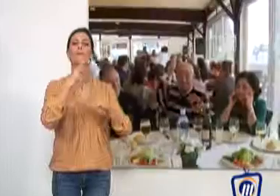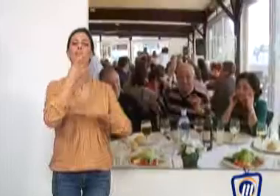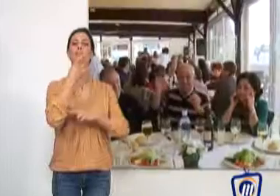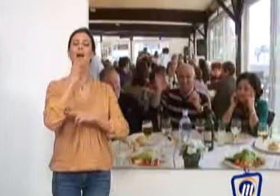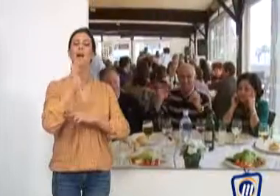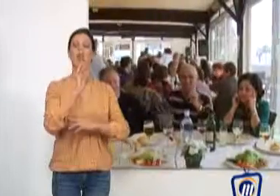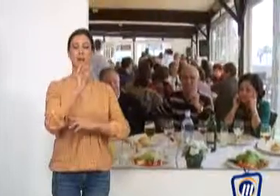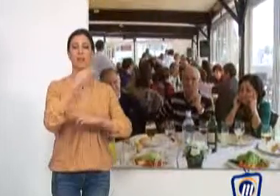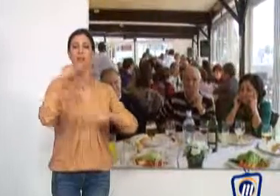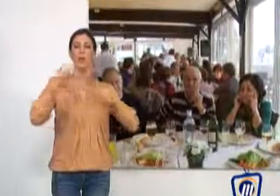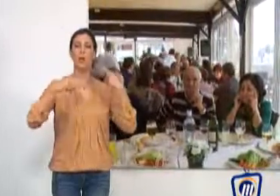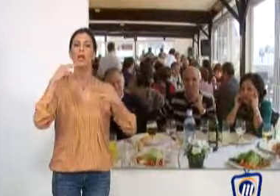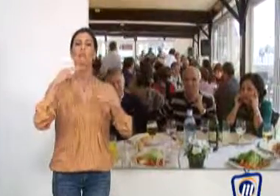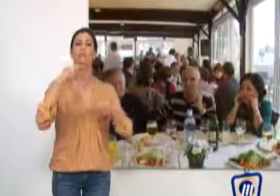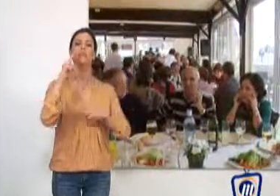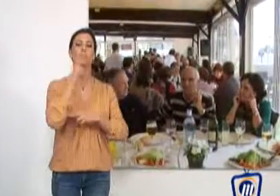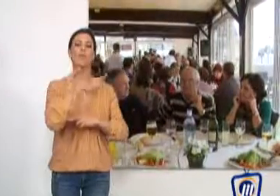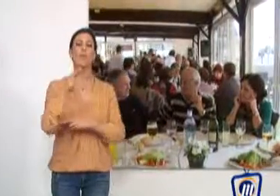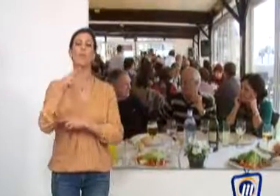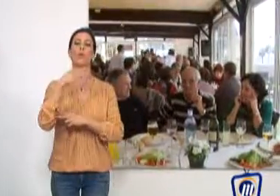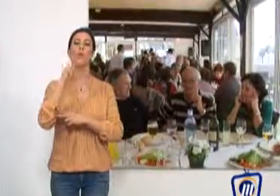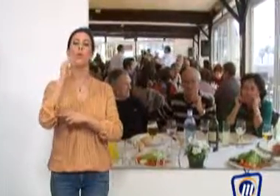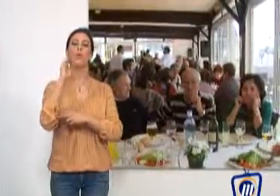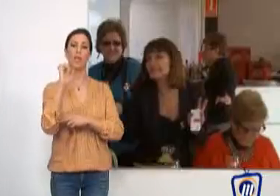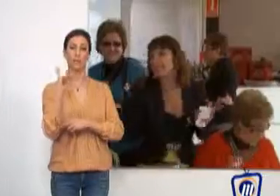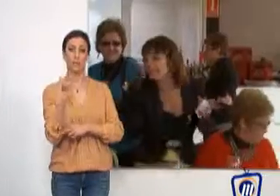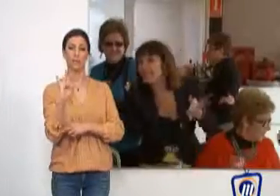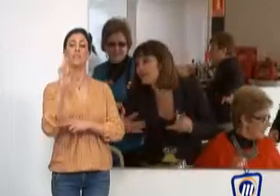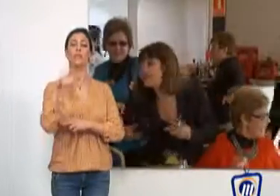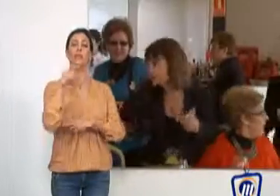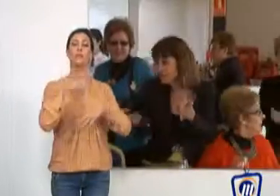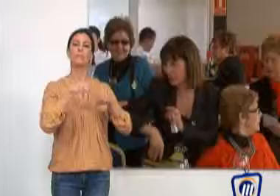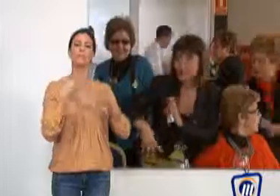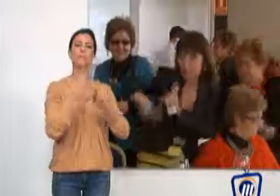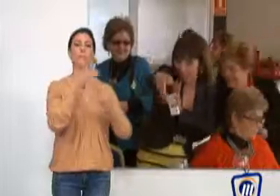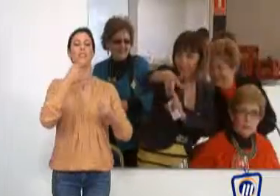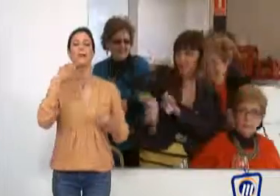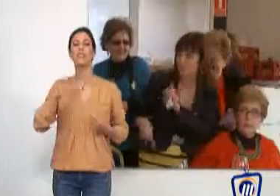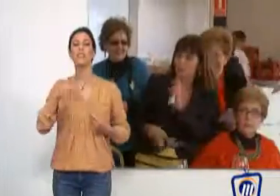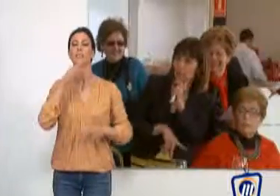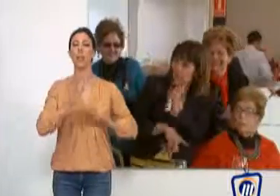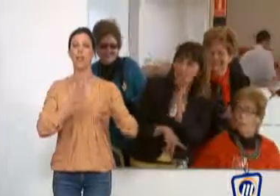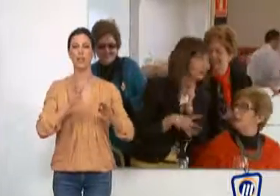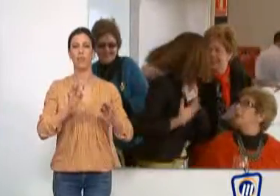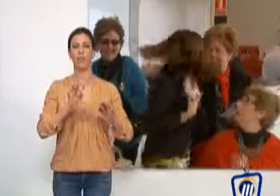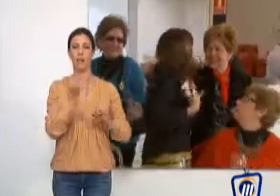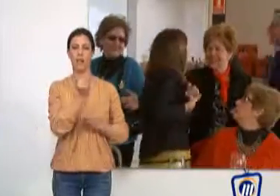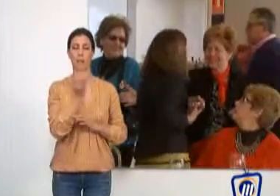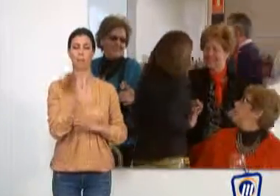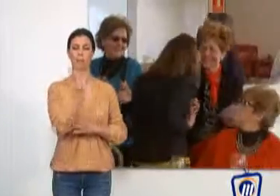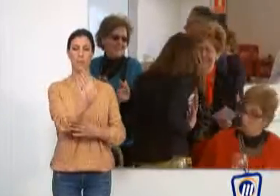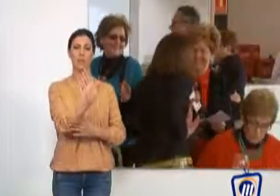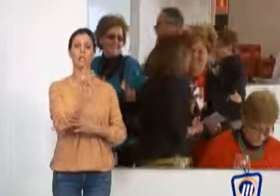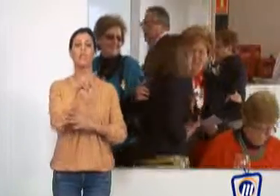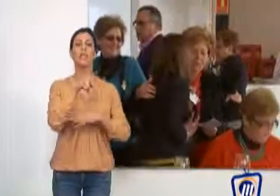buque la primera del madrileña y la edil deaxian social acompañaba a la presidenta de la organización